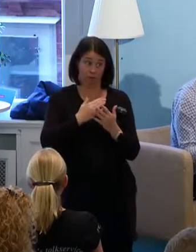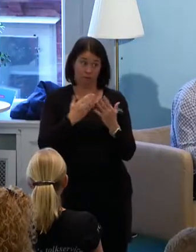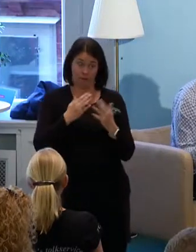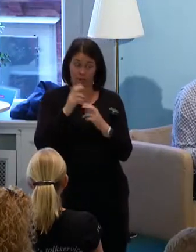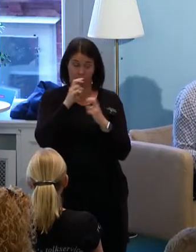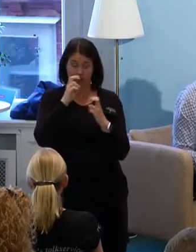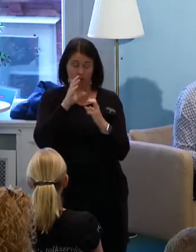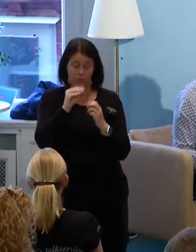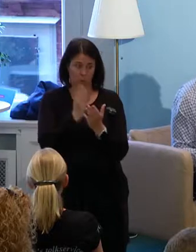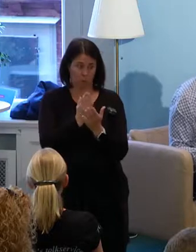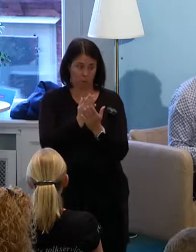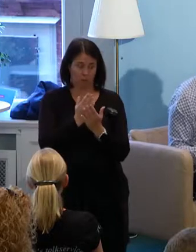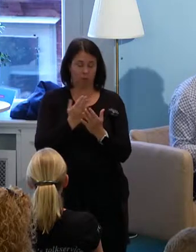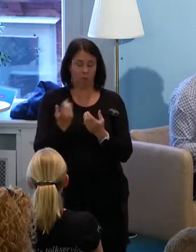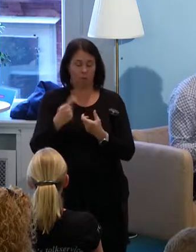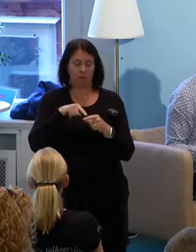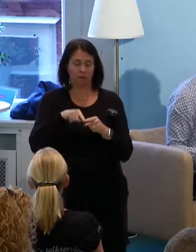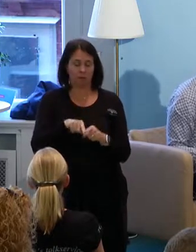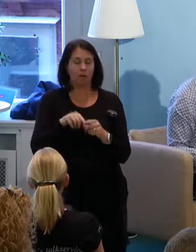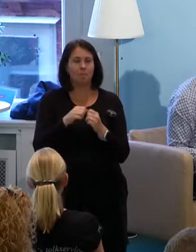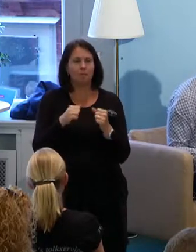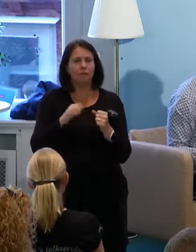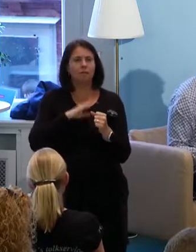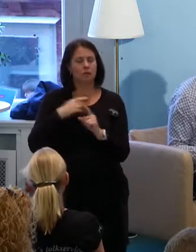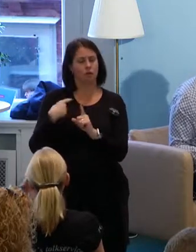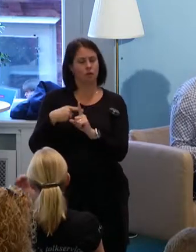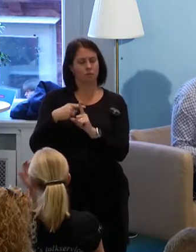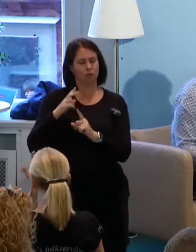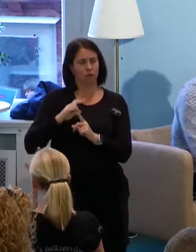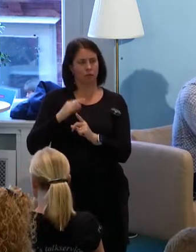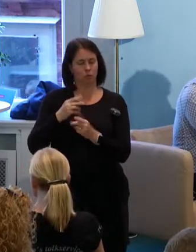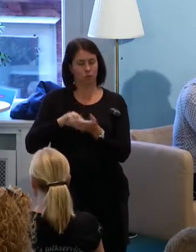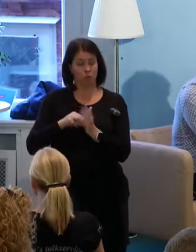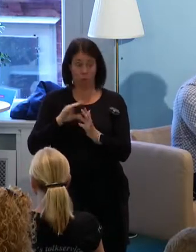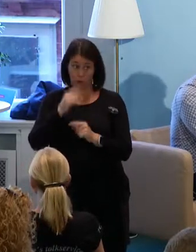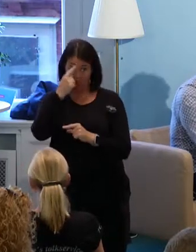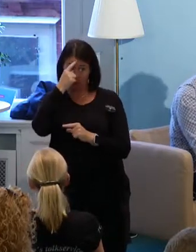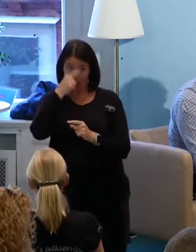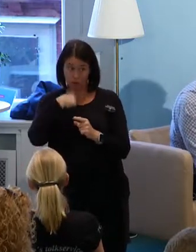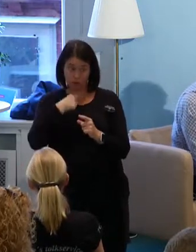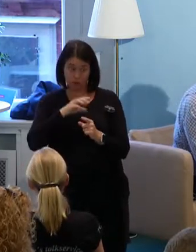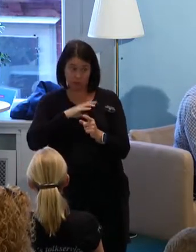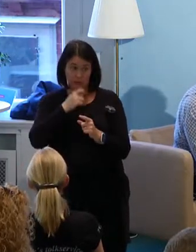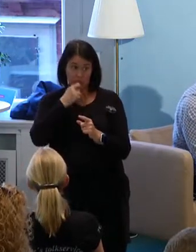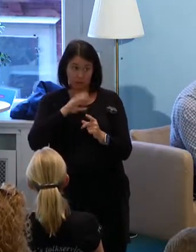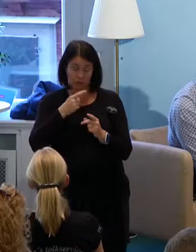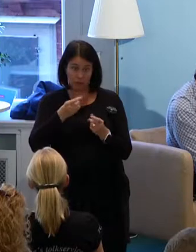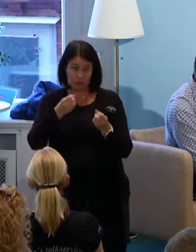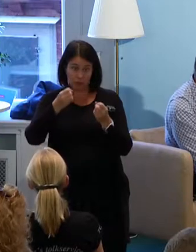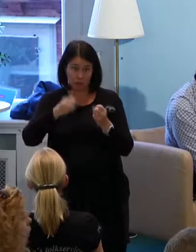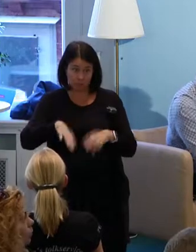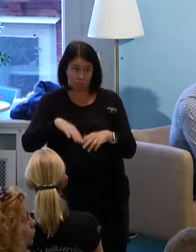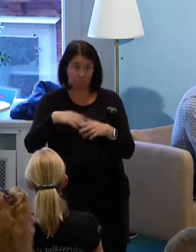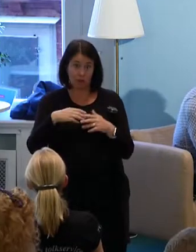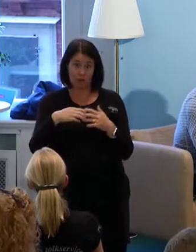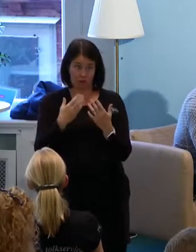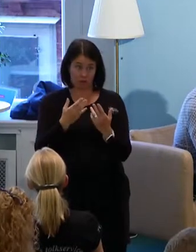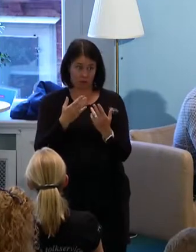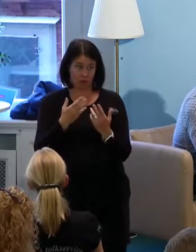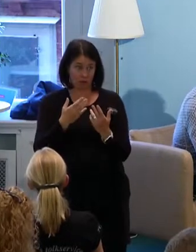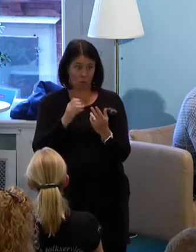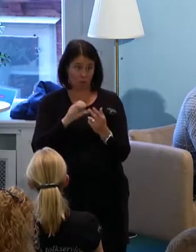sidor, men att det fanns fördelar i de här trygghetssystemen. Absolut. Och då misstänker jag att finns det inte risk att vi tappar det om vi ändrar på de här? Ja,